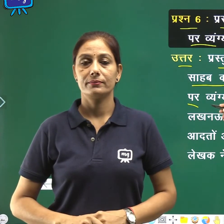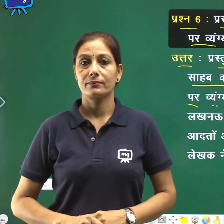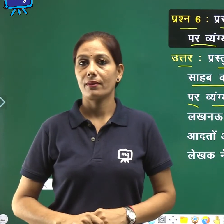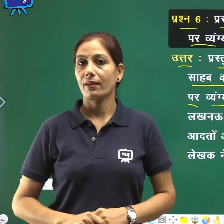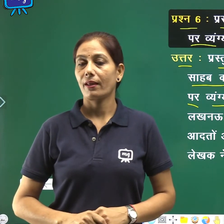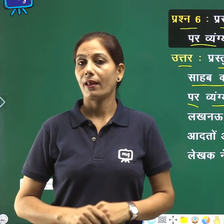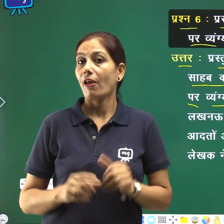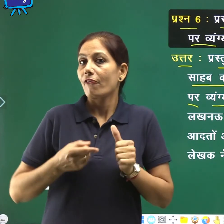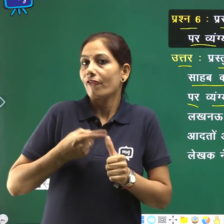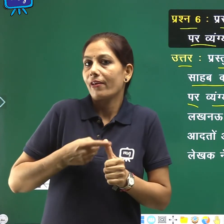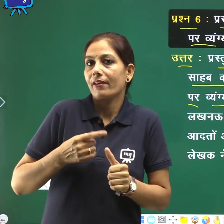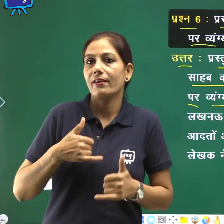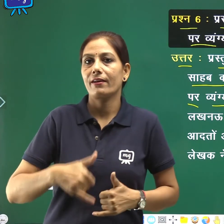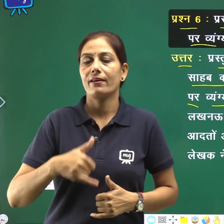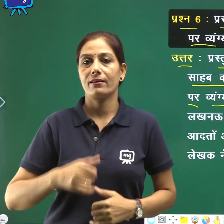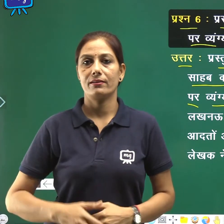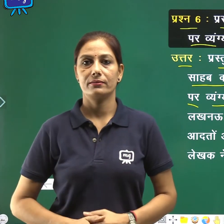व्यंग्य किया गया है।